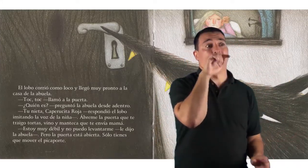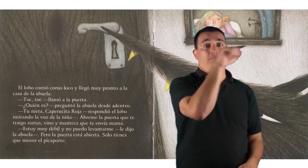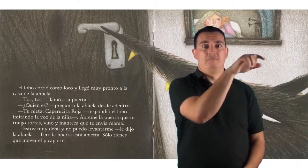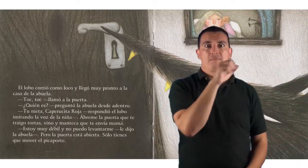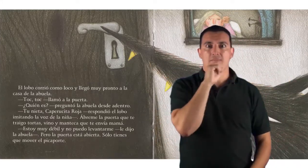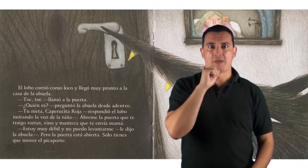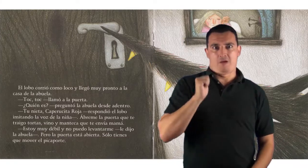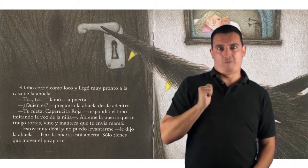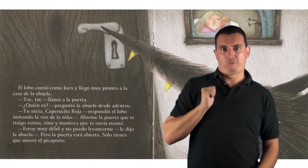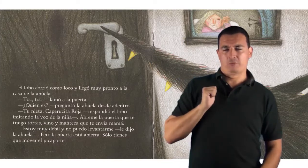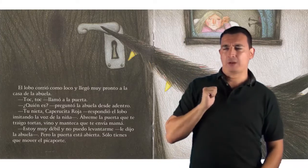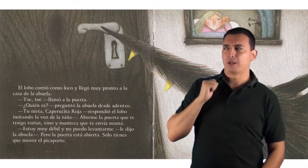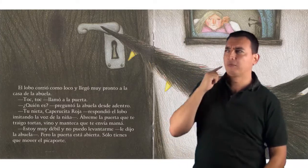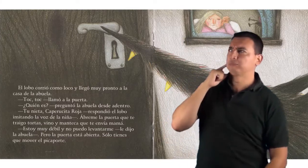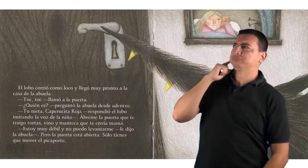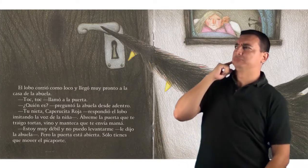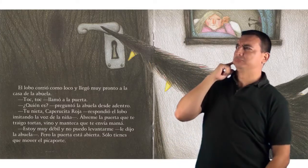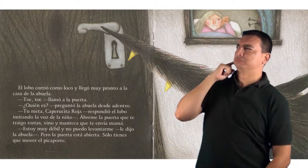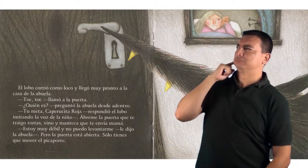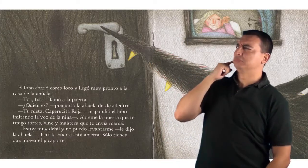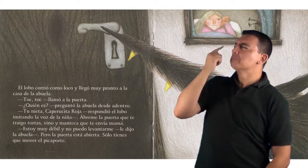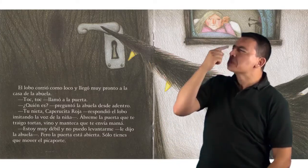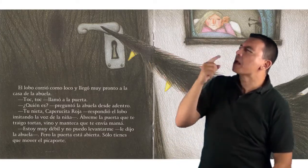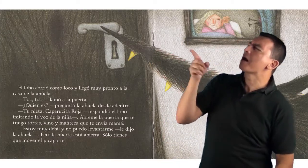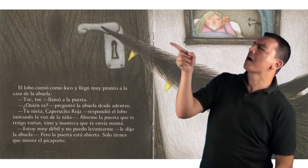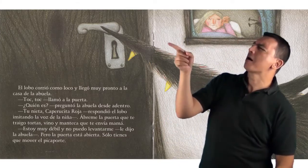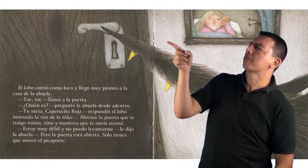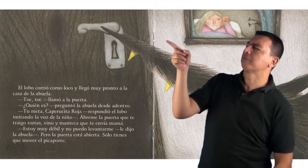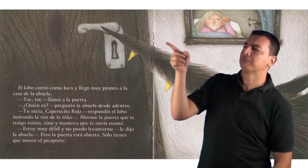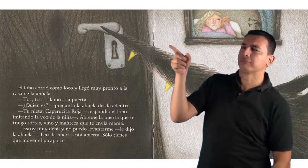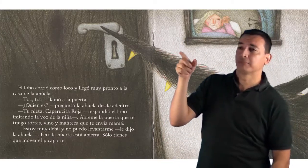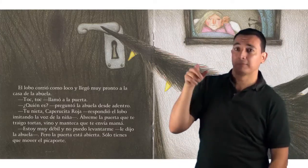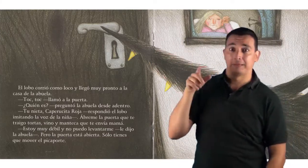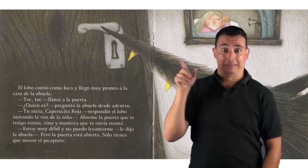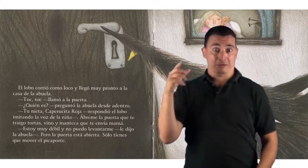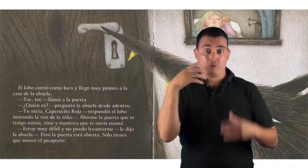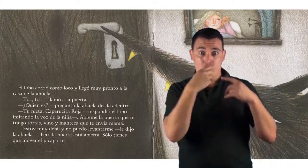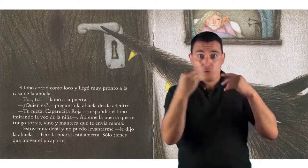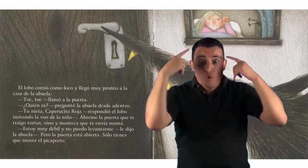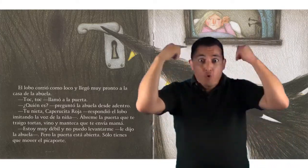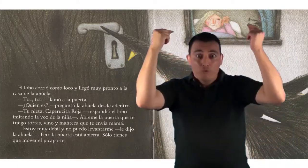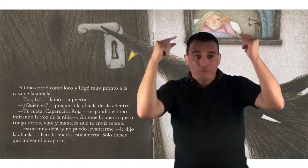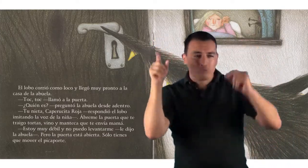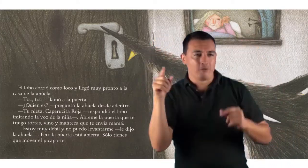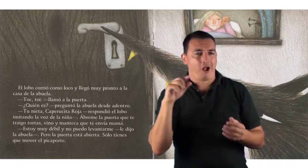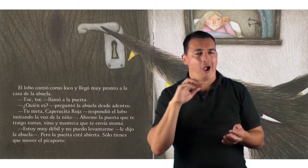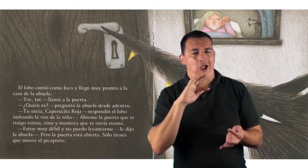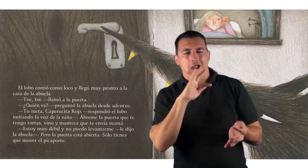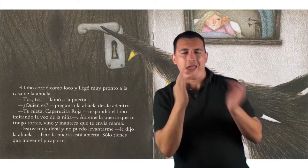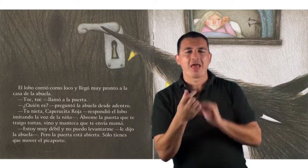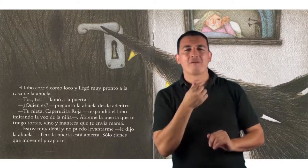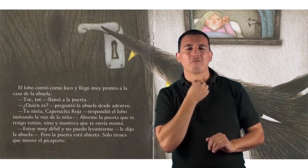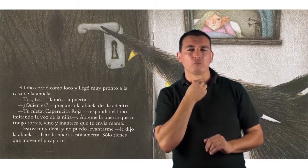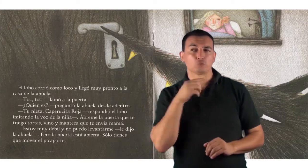puerta. ¿Quién es? Preguntó la abuela desde adentro. Tu nieta, Caperucita